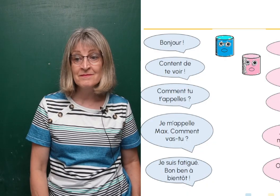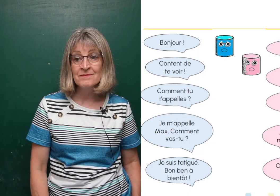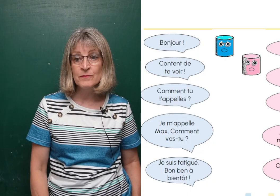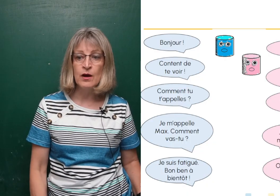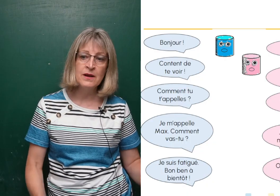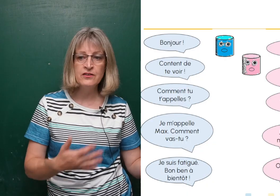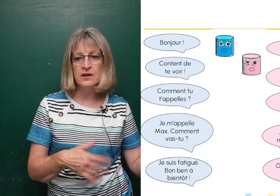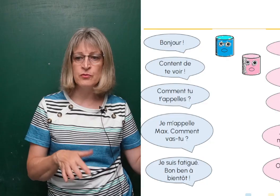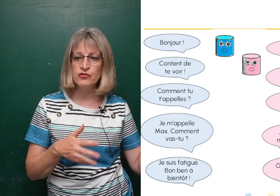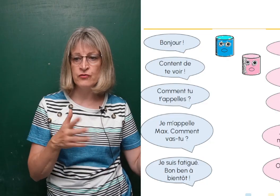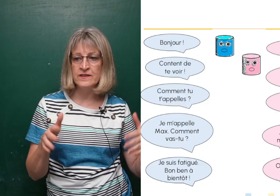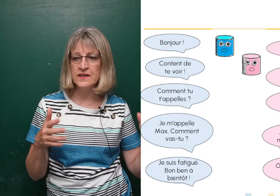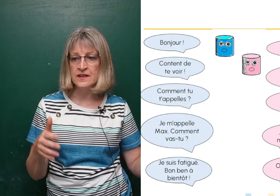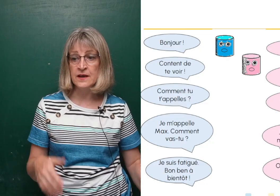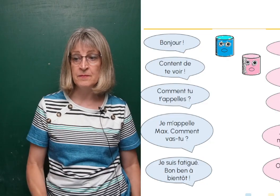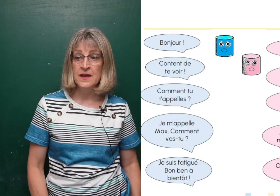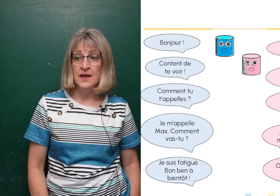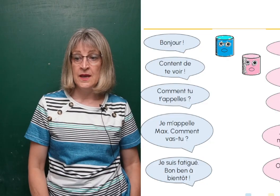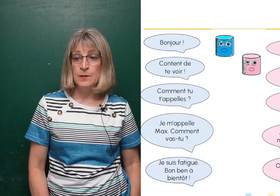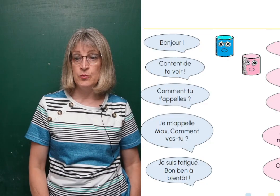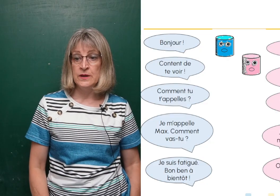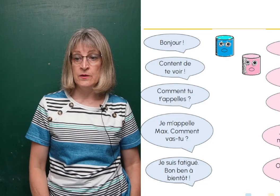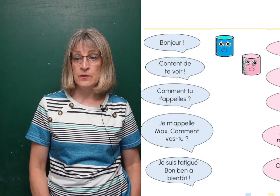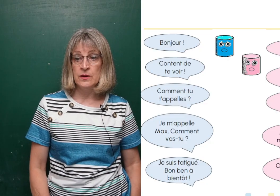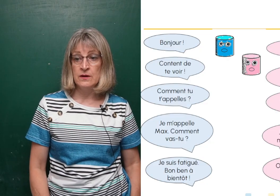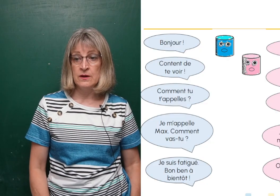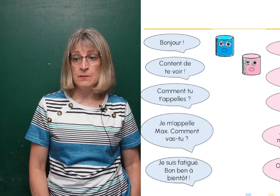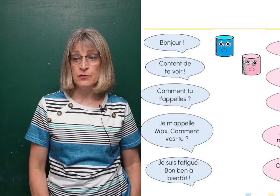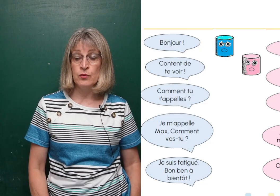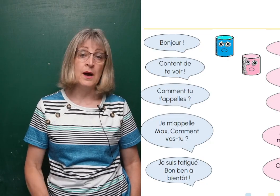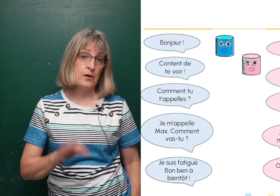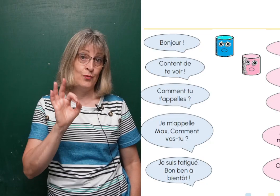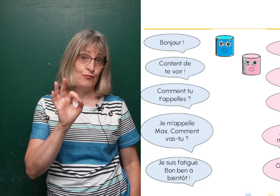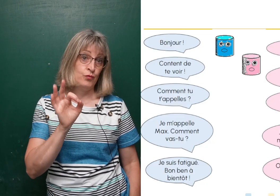Ben, alors Max, il répond, je suis fatigué, nana. Et puis, à bientôt, ben, oui, oui,